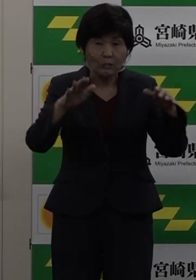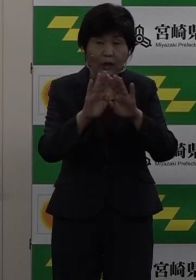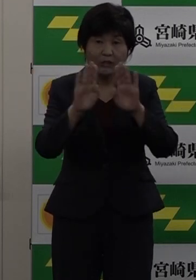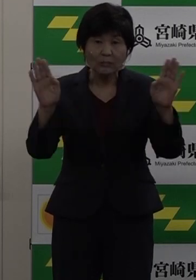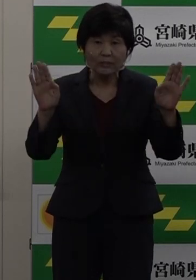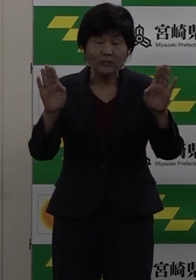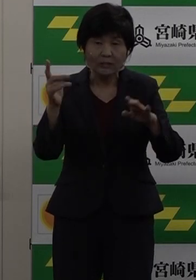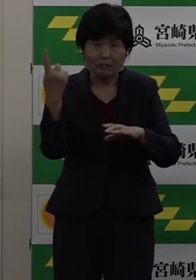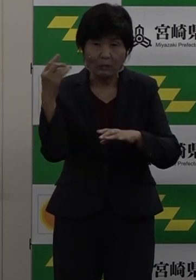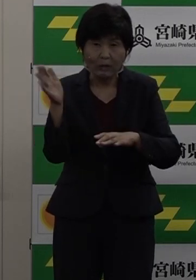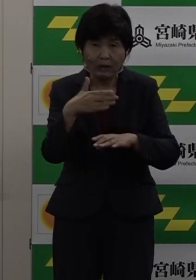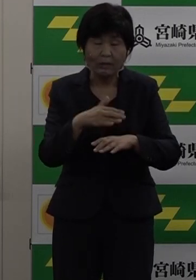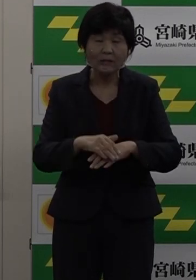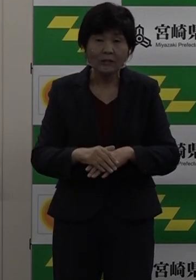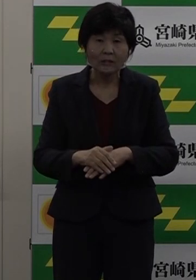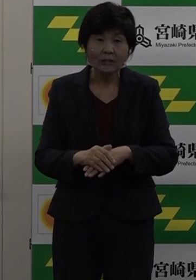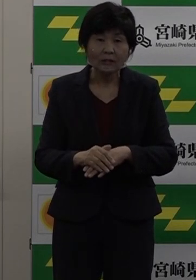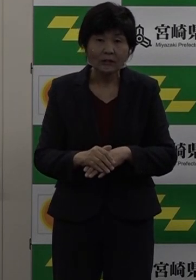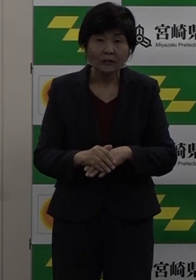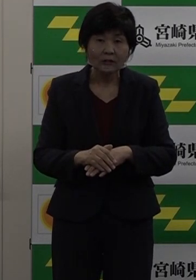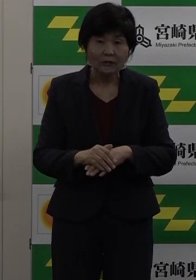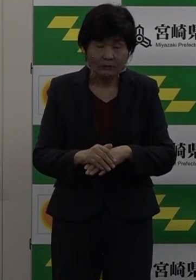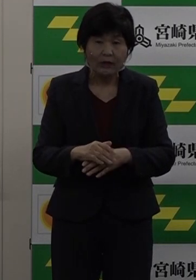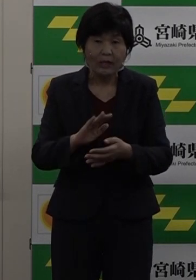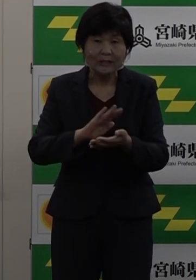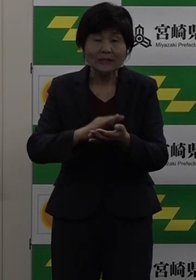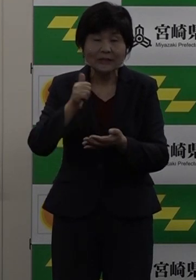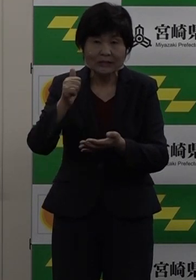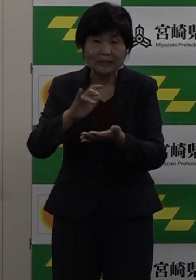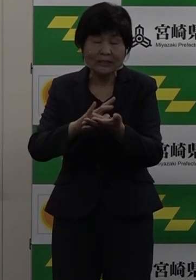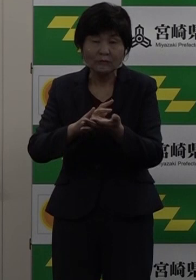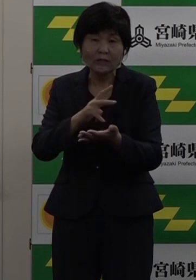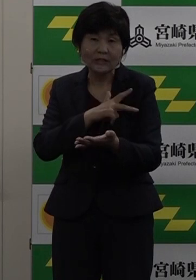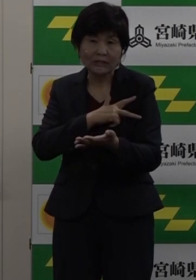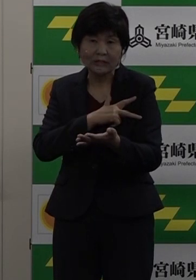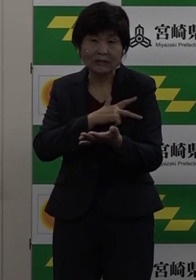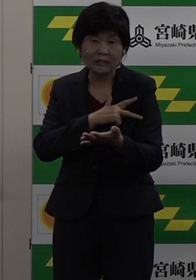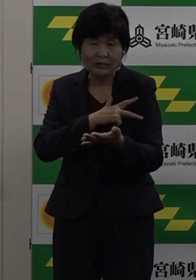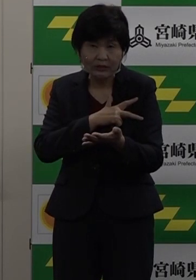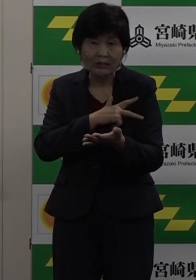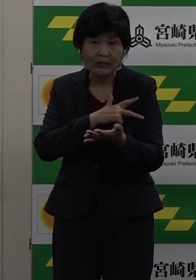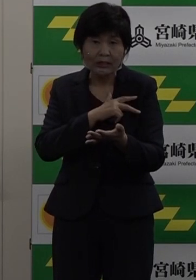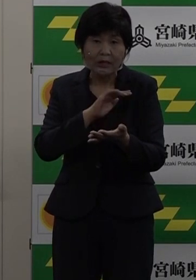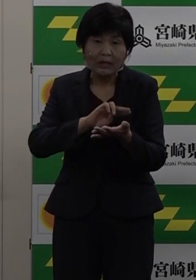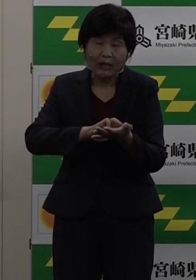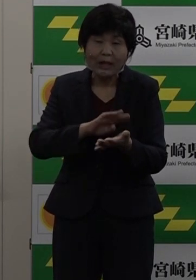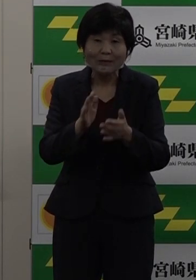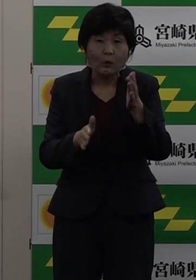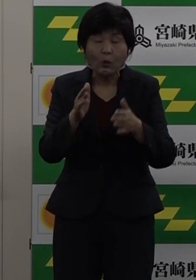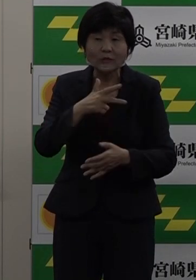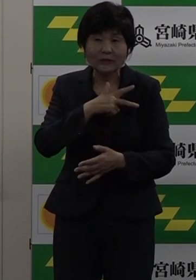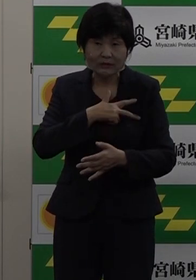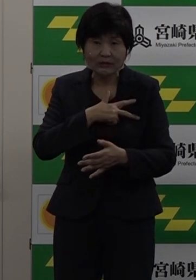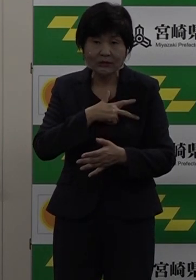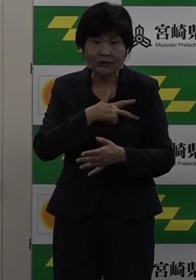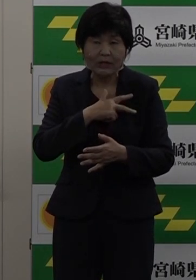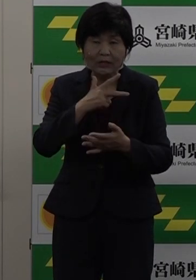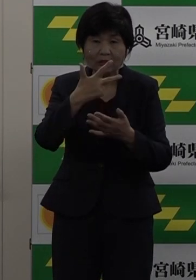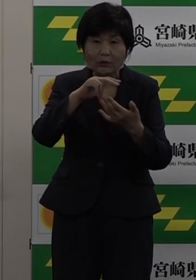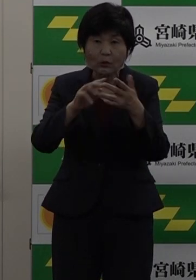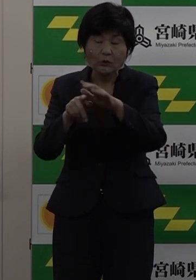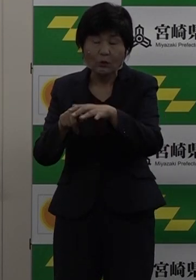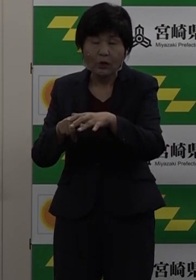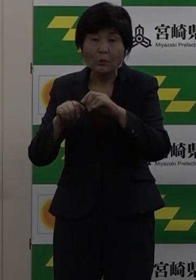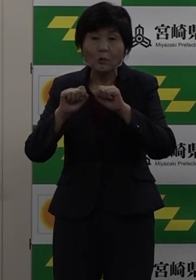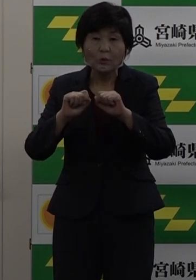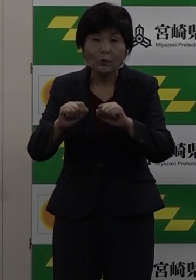ところでありまして、医師、歯科医師、薬剤師、看護師の皆様にですね、 市町村が行う集団接種、それから県